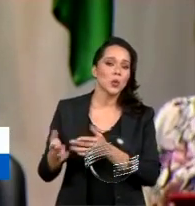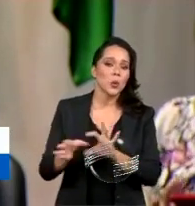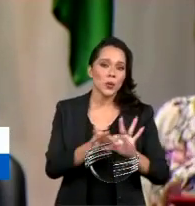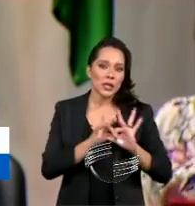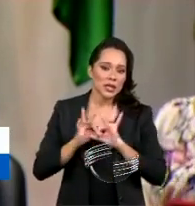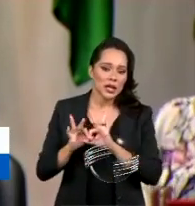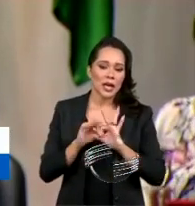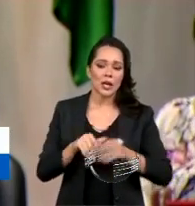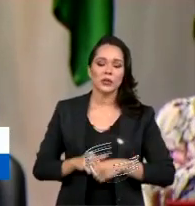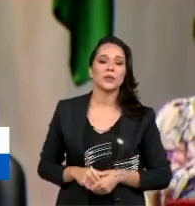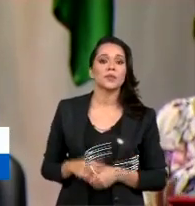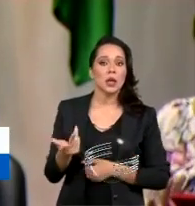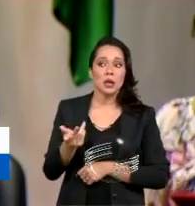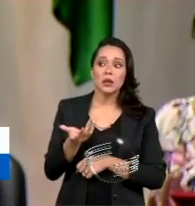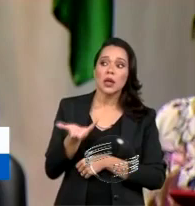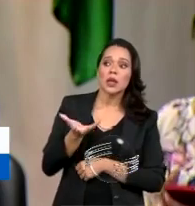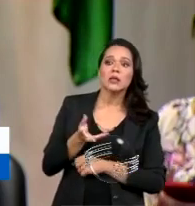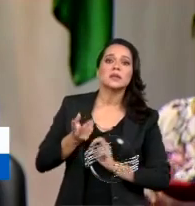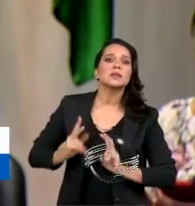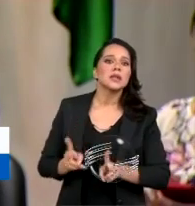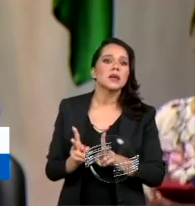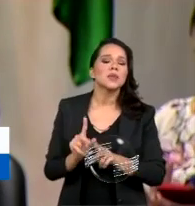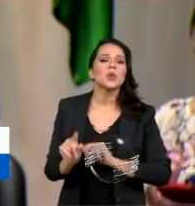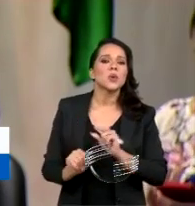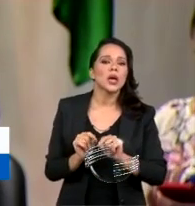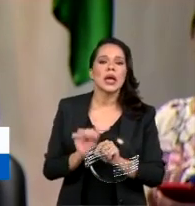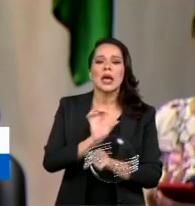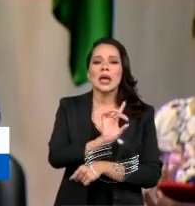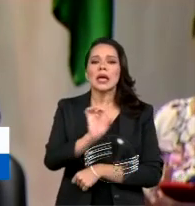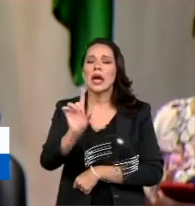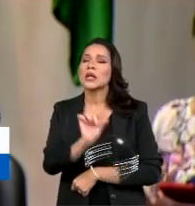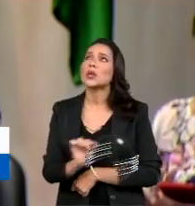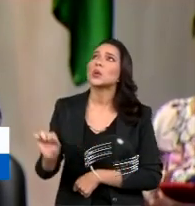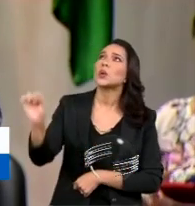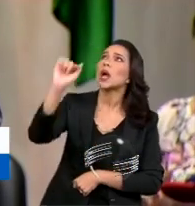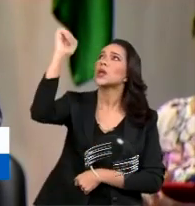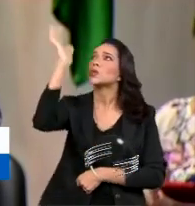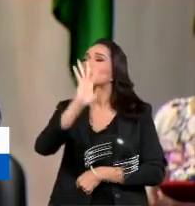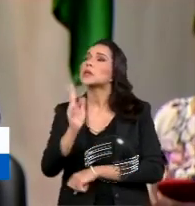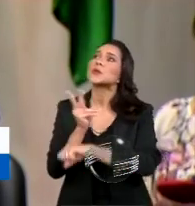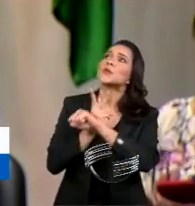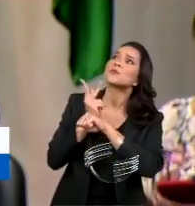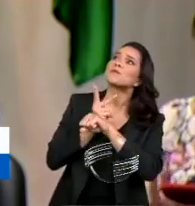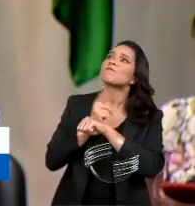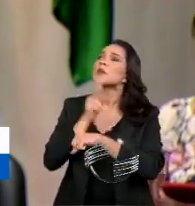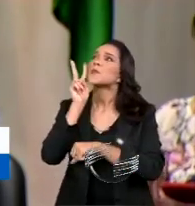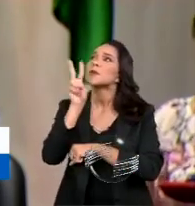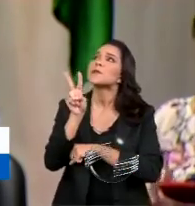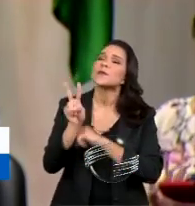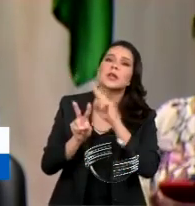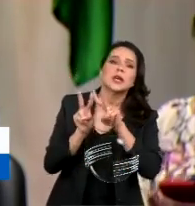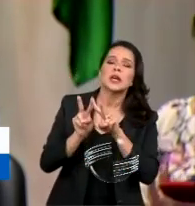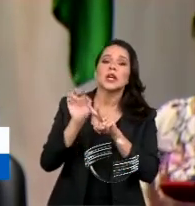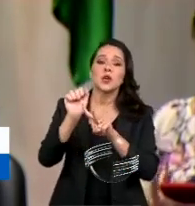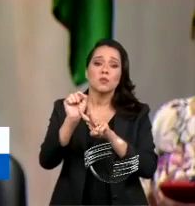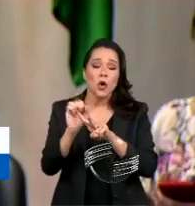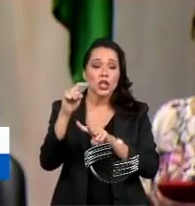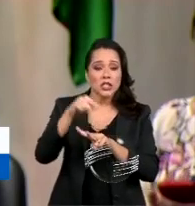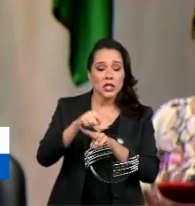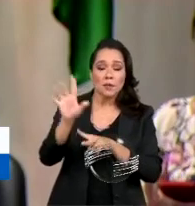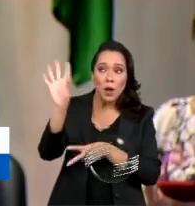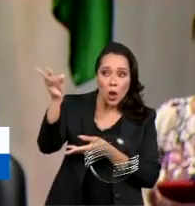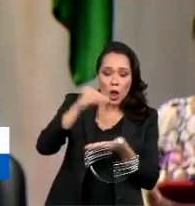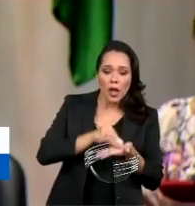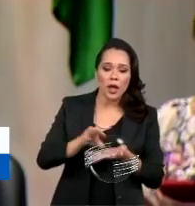integrado, uma busca ativa em cada canto do Brasil, para que a gente possa trazer para